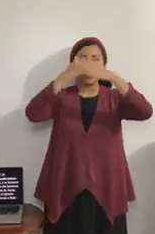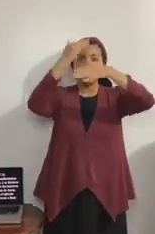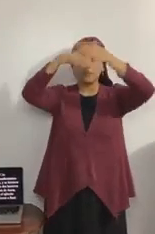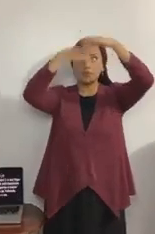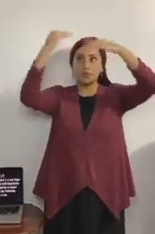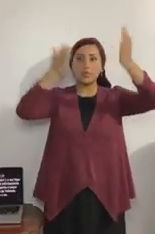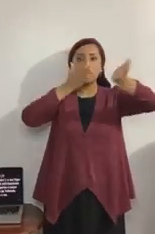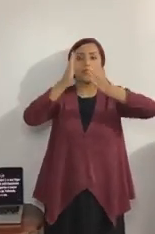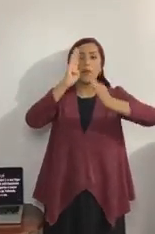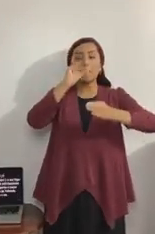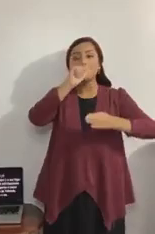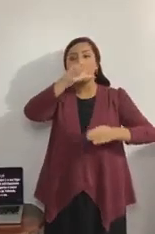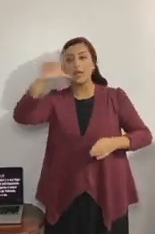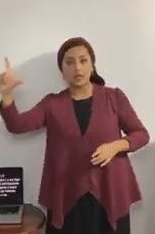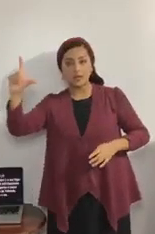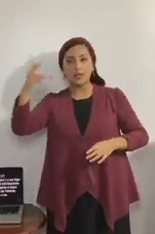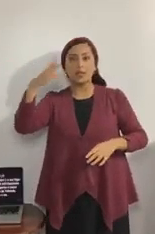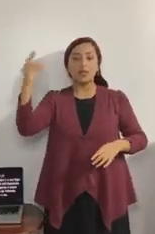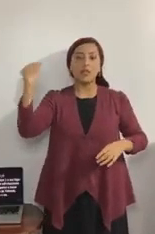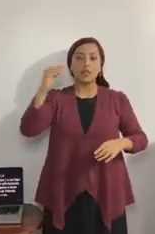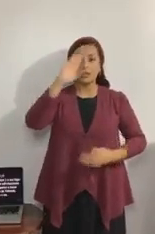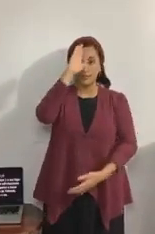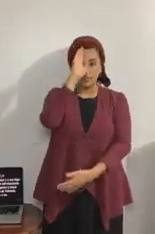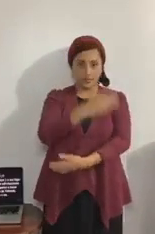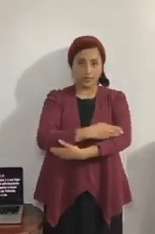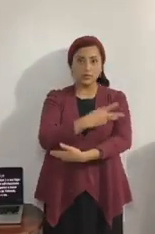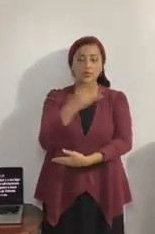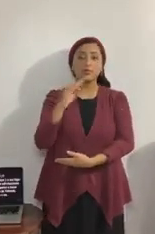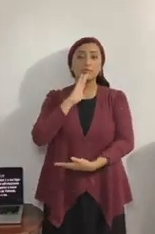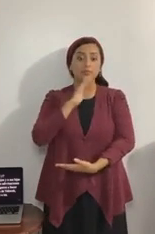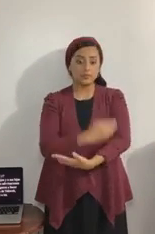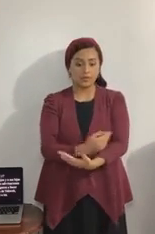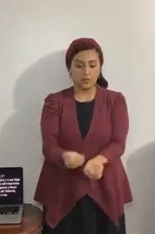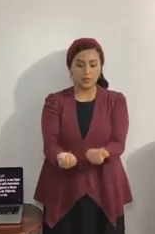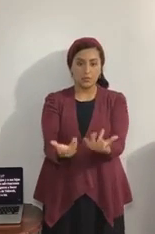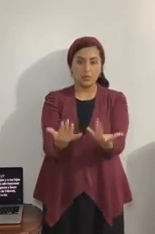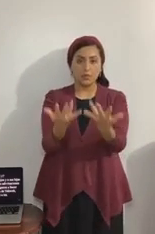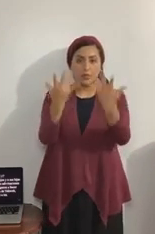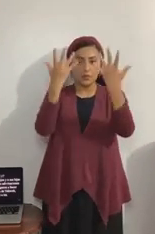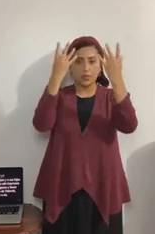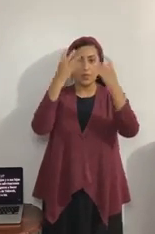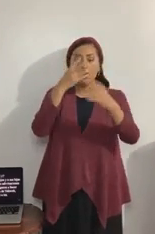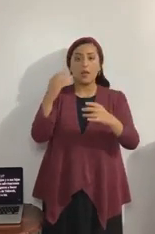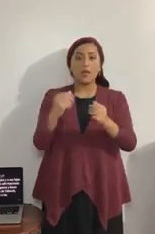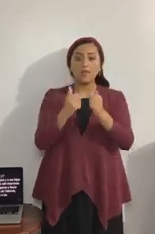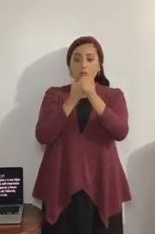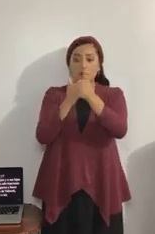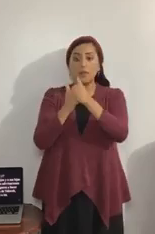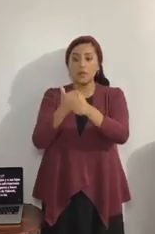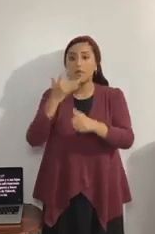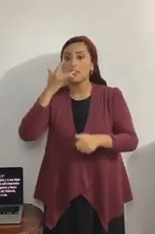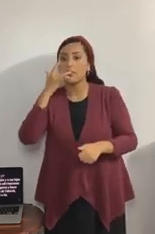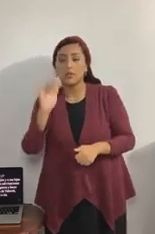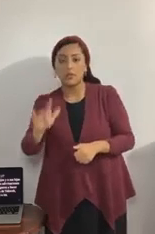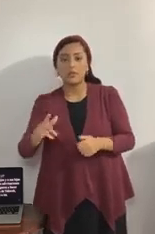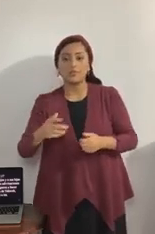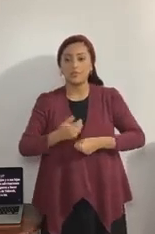Baal. E hicieron pasar a sus hijos o a sus hijas por fuego y se dieron a adivinaciones y agüeros y se entregaron a hacer lo malo ante los ojos de